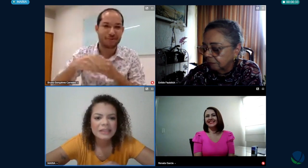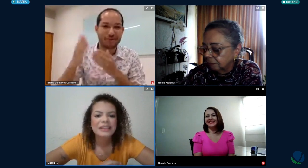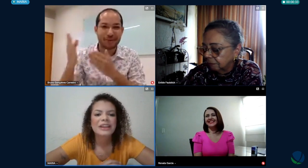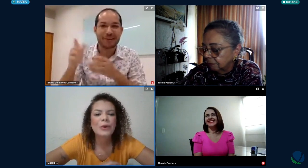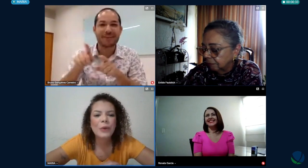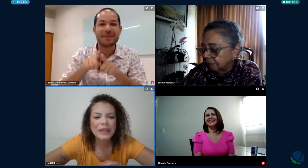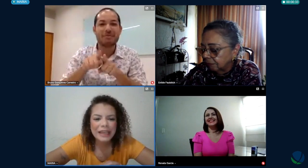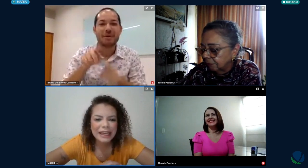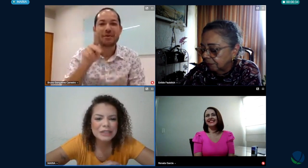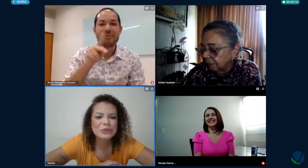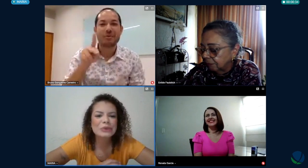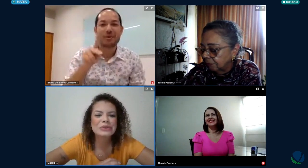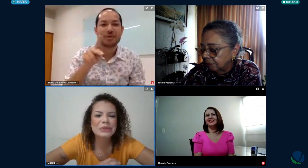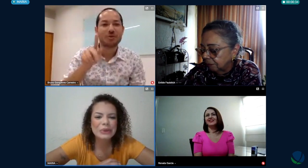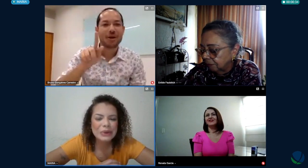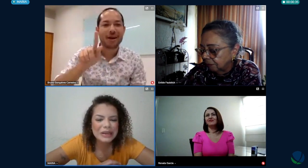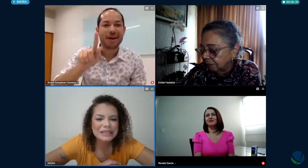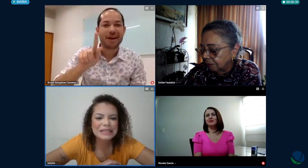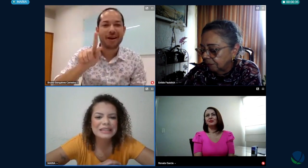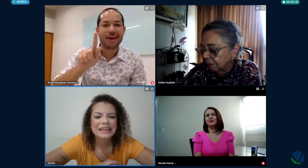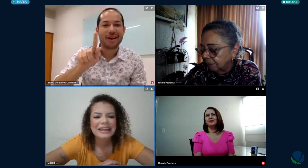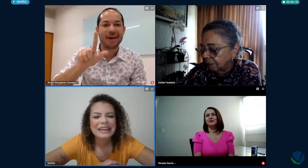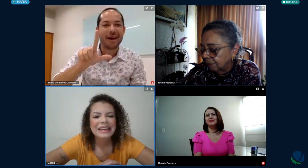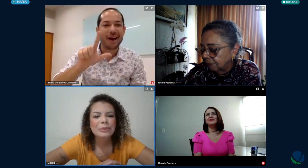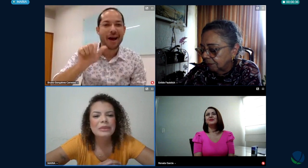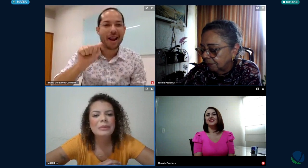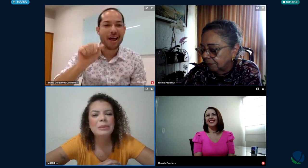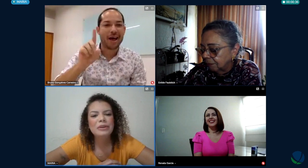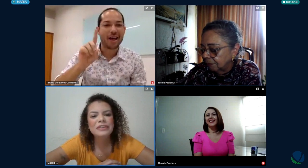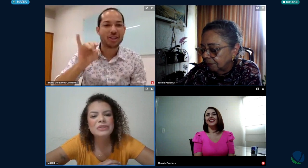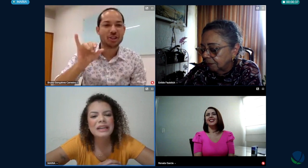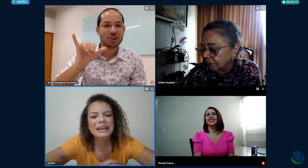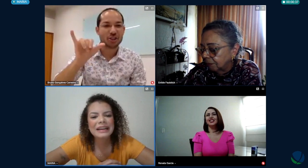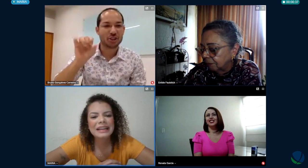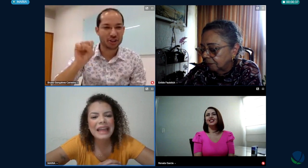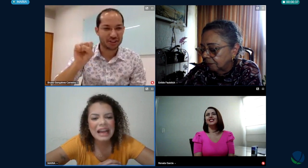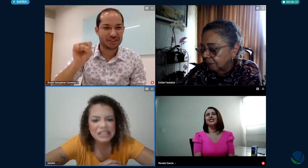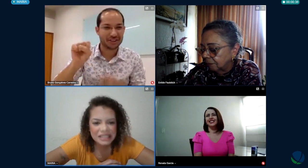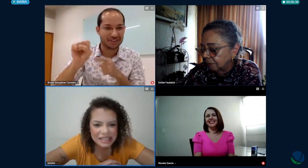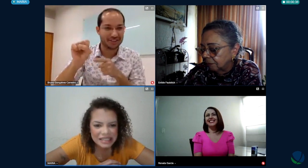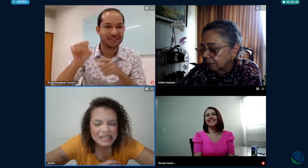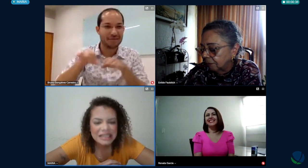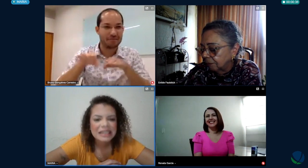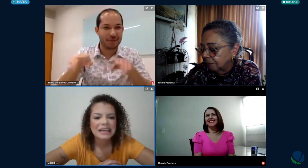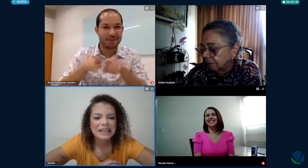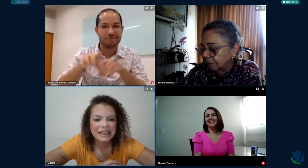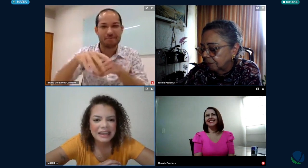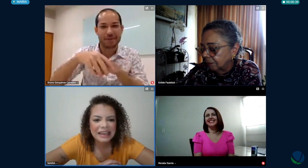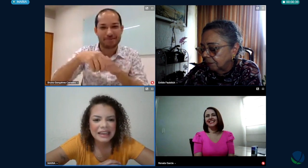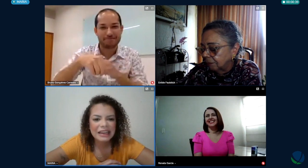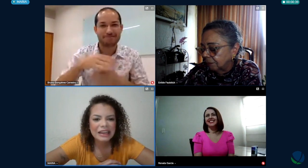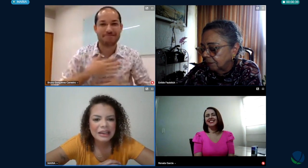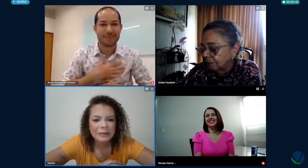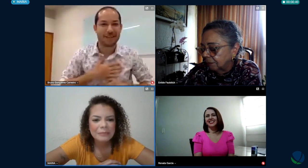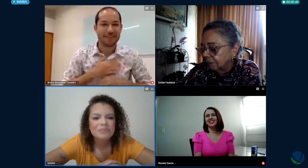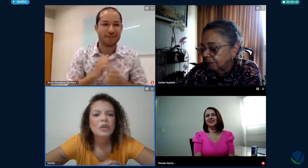Domar, eu conheço os dois, também professora Gladys,